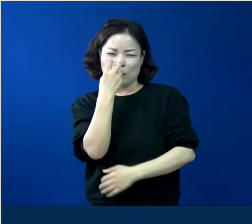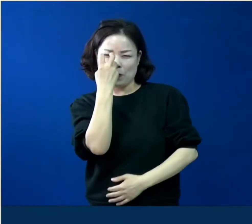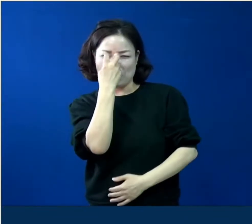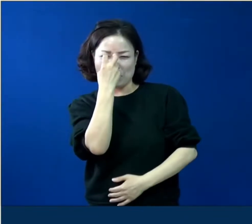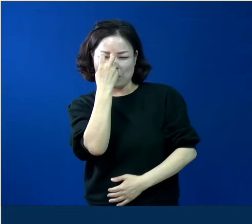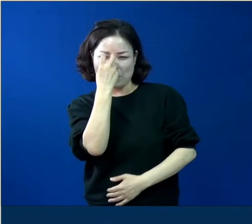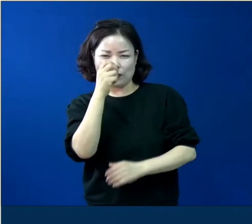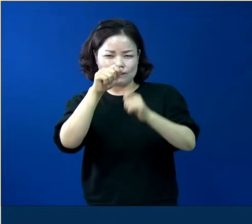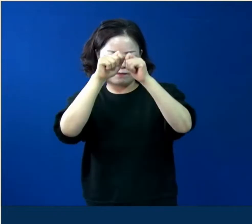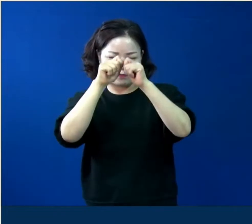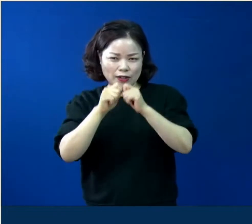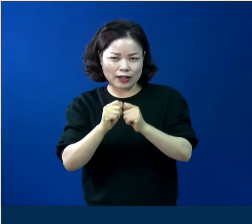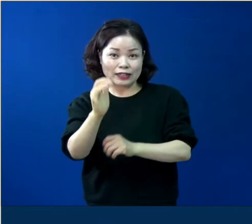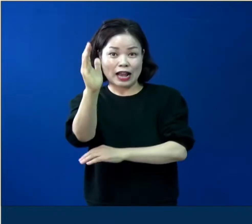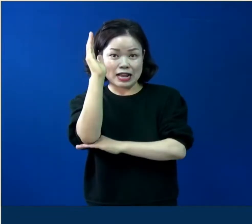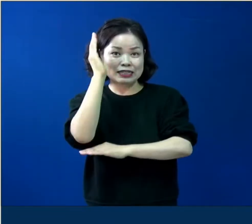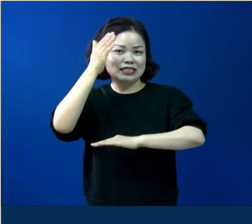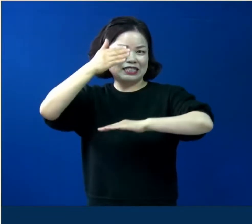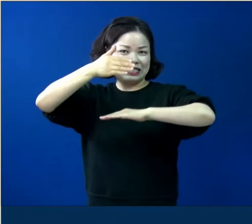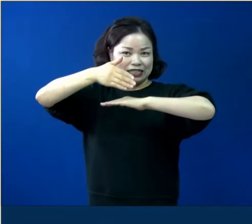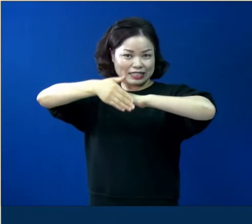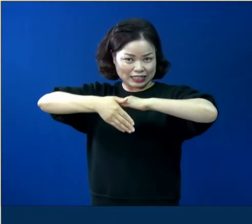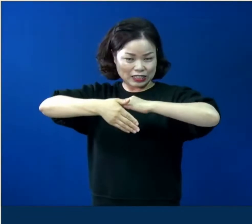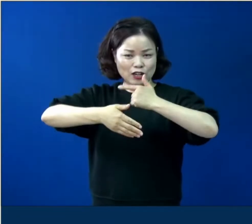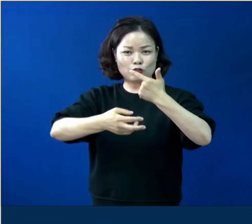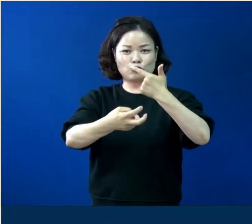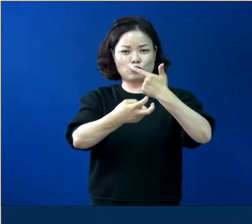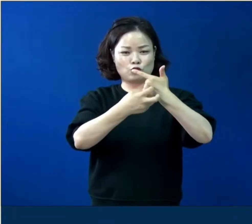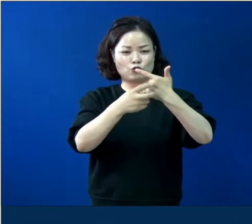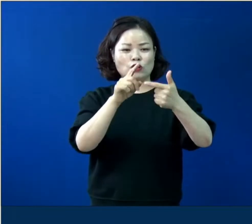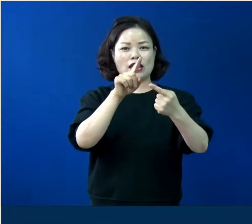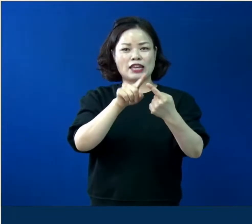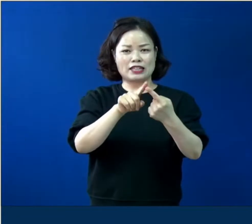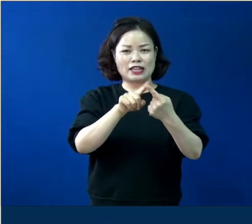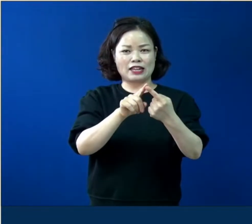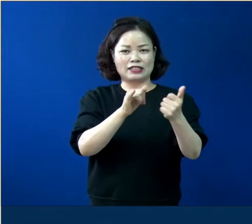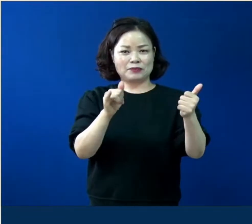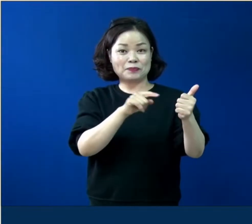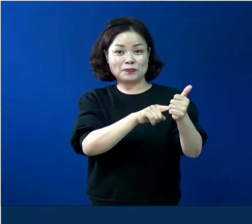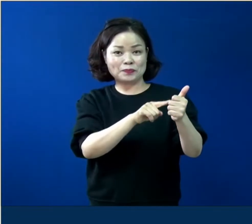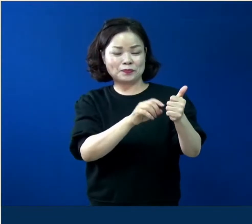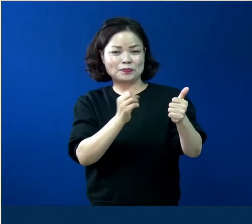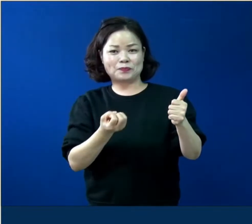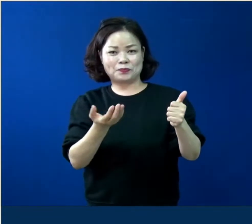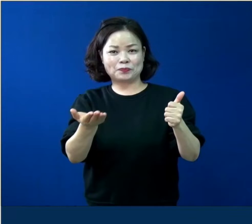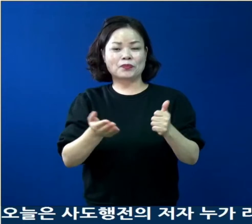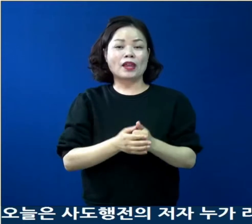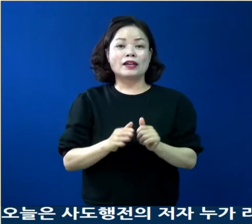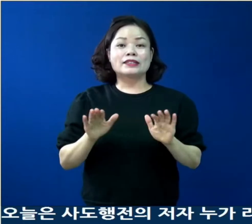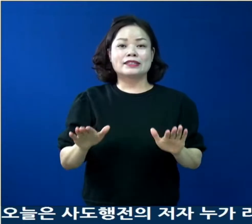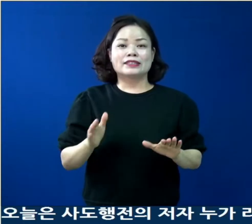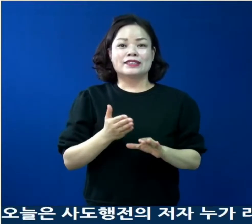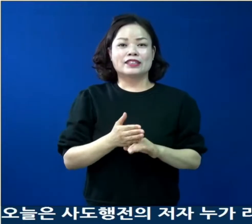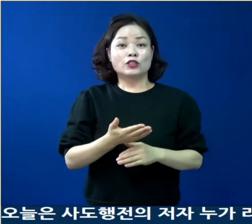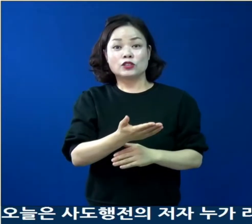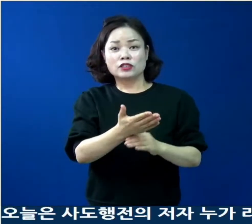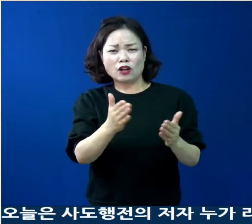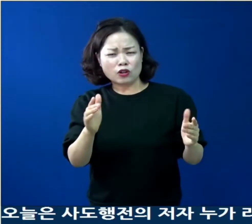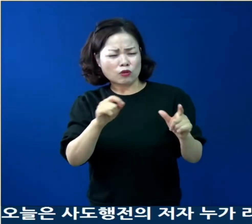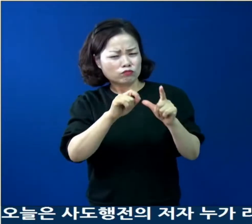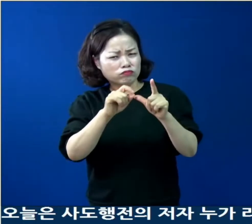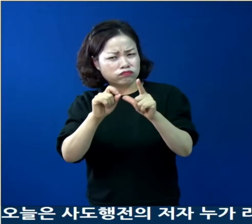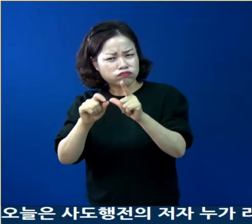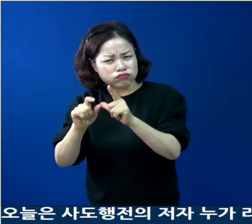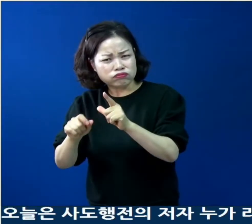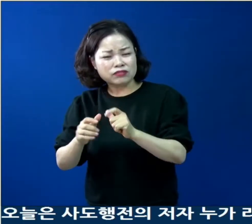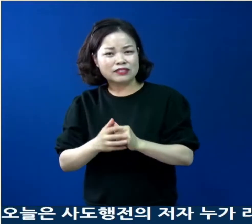특별 강의식으로 누가에 대한 조명을 해보려고 합니다. 이 중에 여러 부분들은